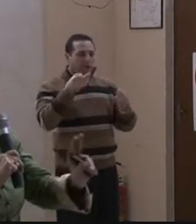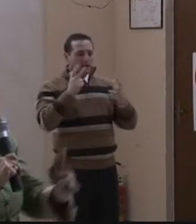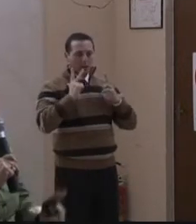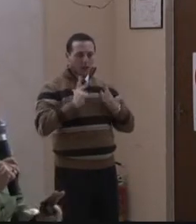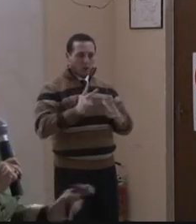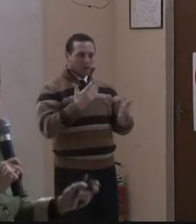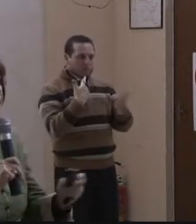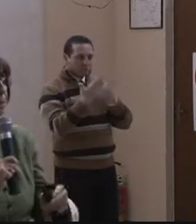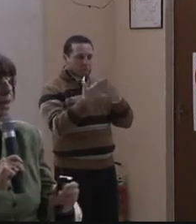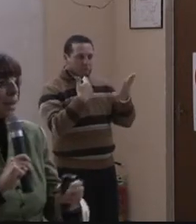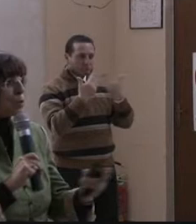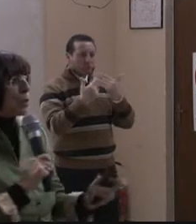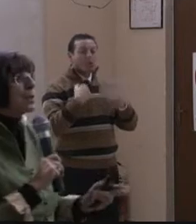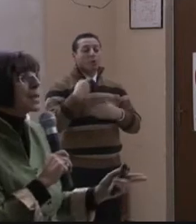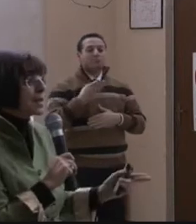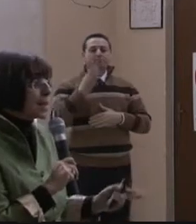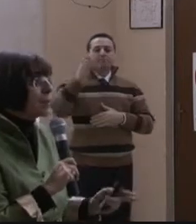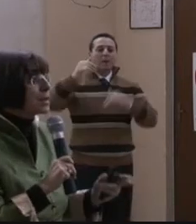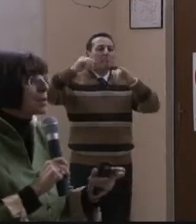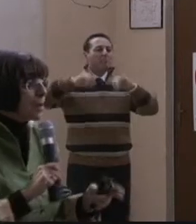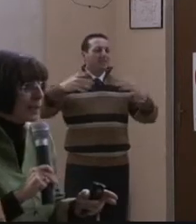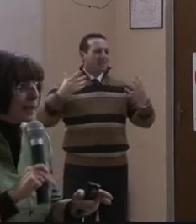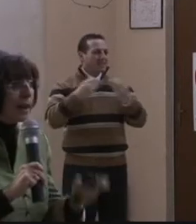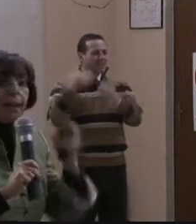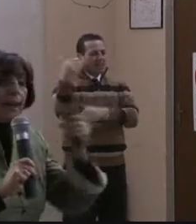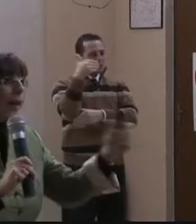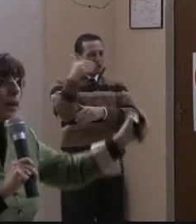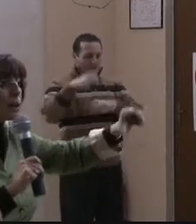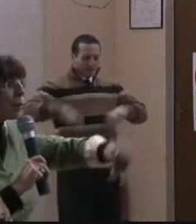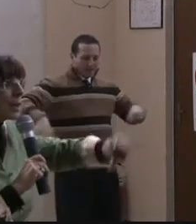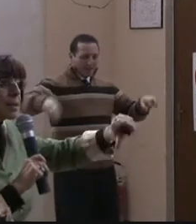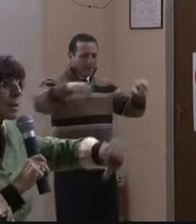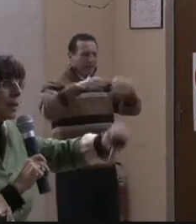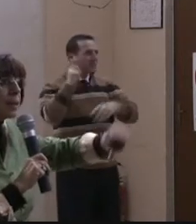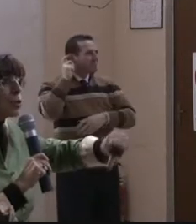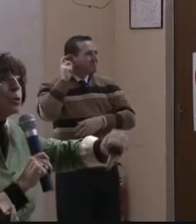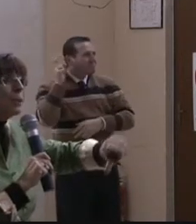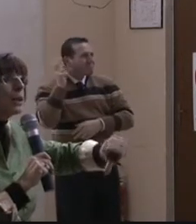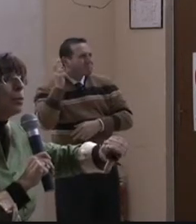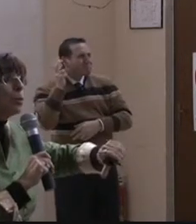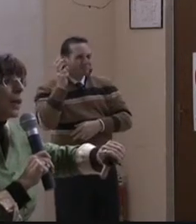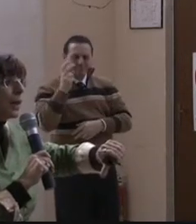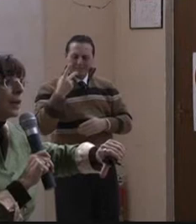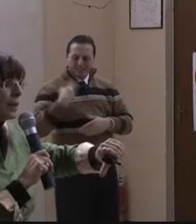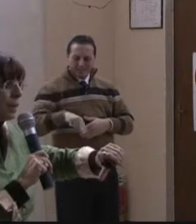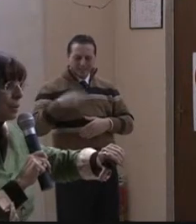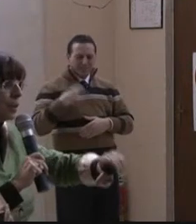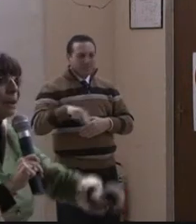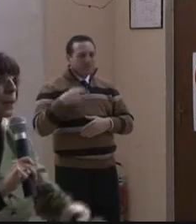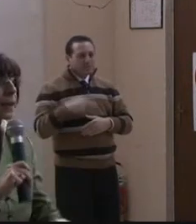tranquillo, faccia a faccia, poi vai a mangiarci una pizza insieme al ristorante e non sente assolutamente niente.